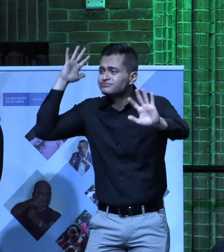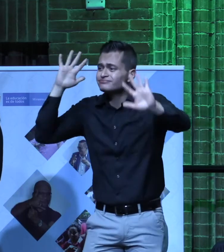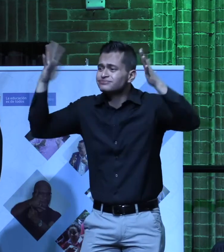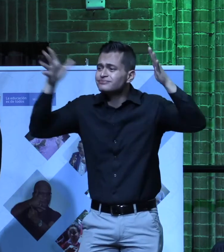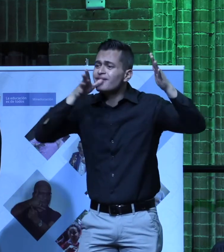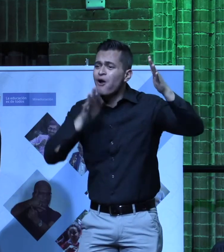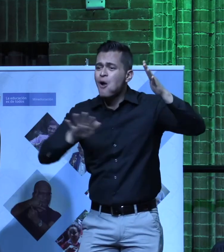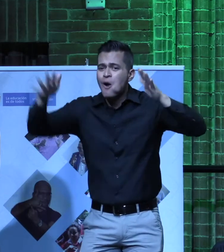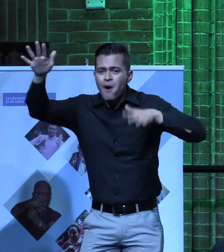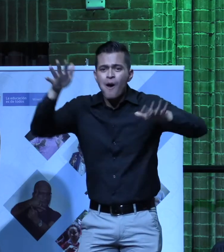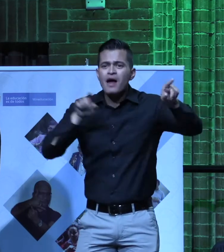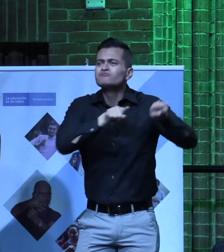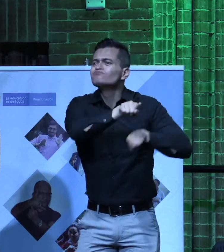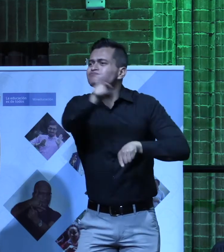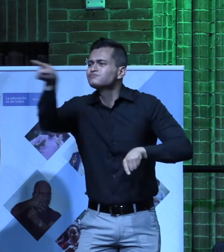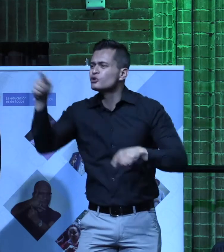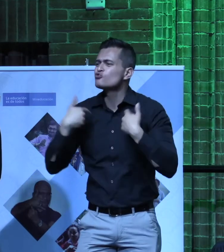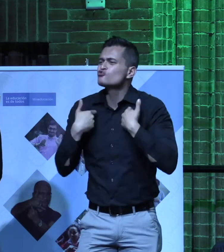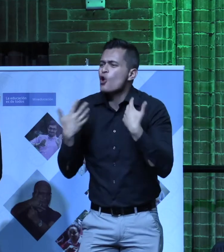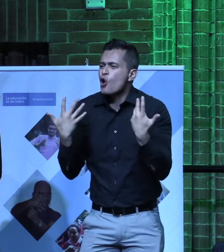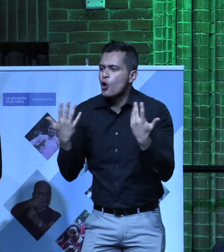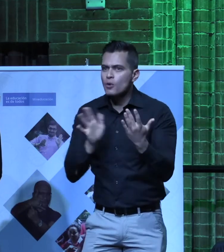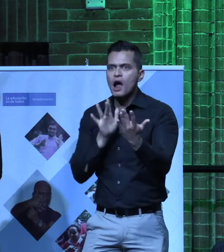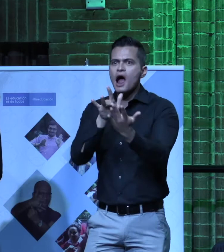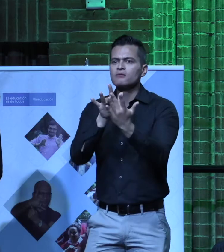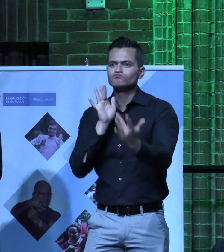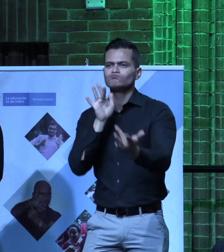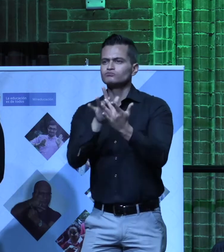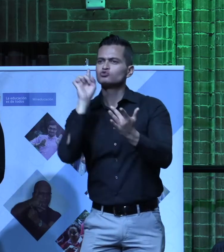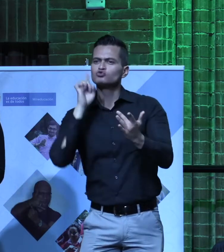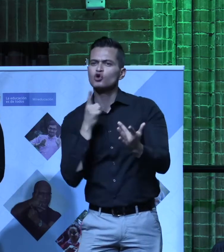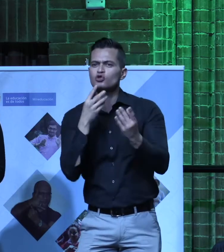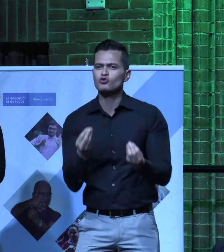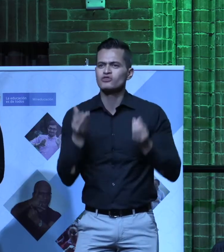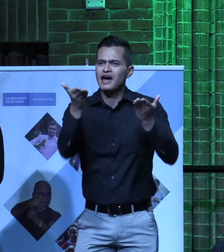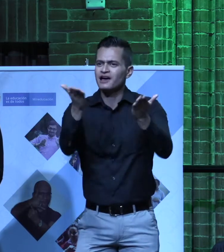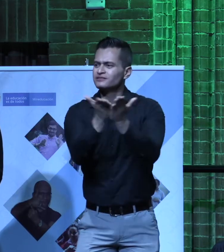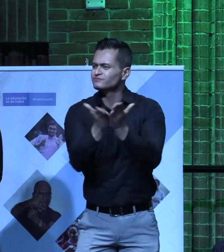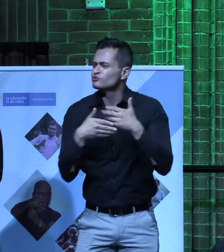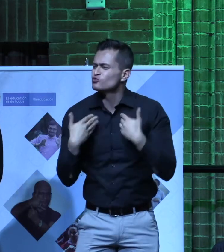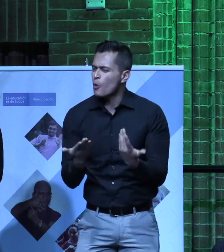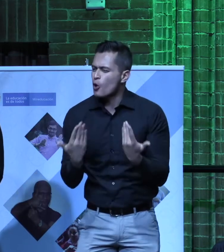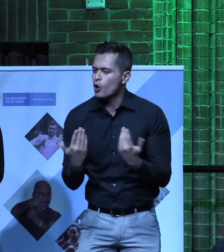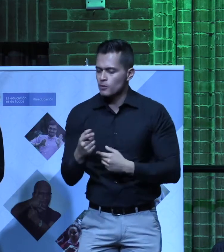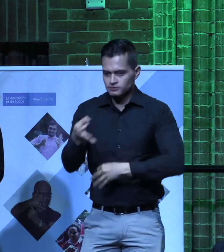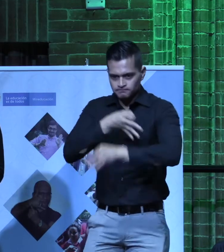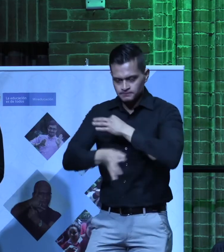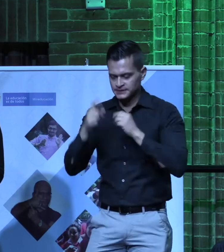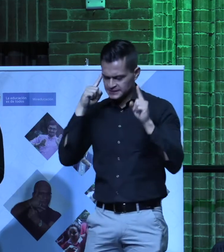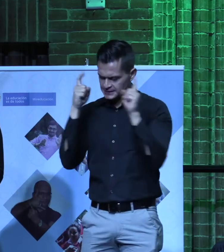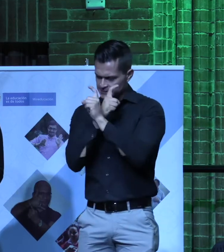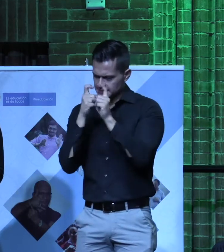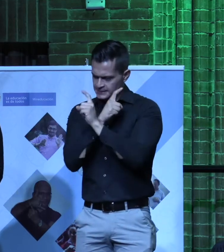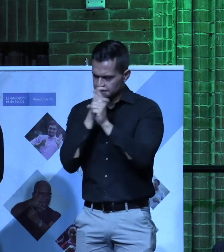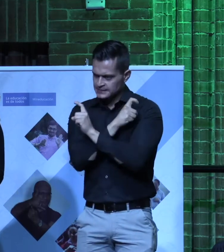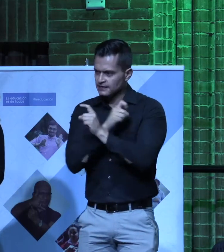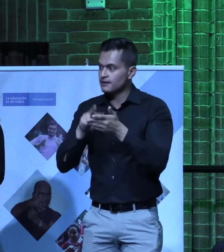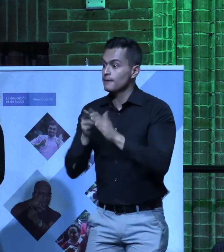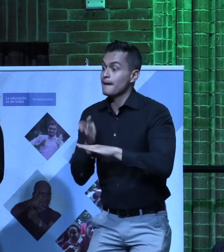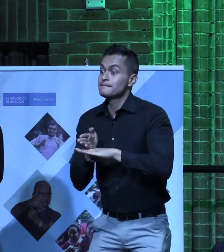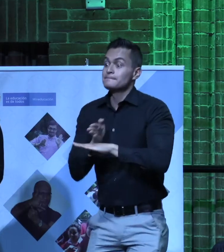esos estudiantes sordos a los que, por lo general, la oferta del país no puede llegar? Y aquí lo abordamos de una manera preliminar con un documento